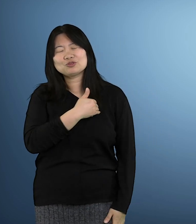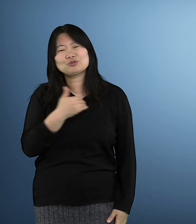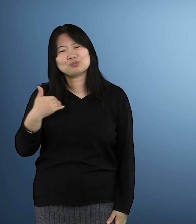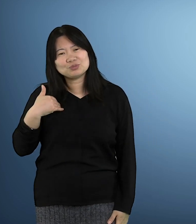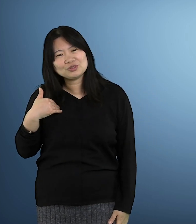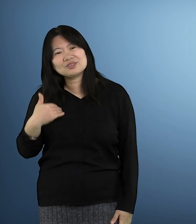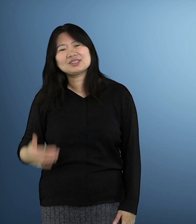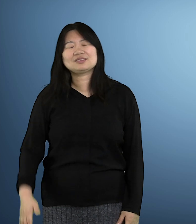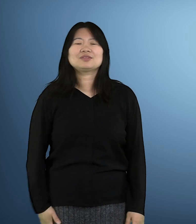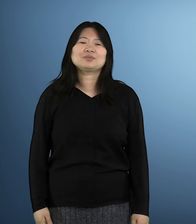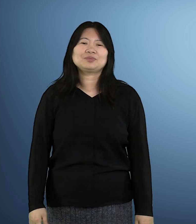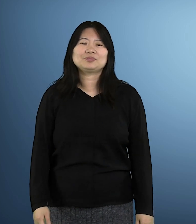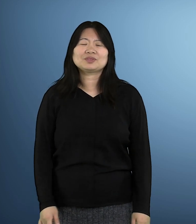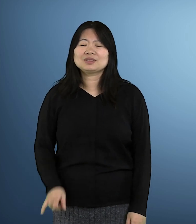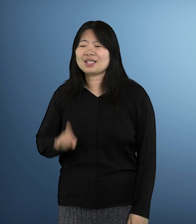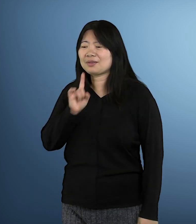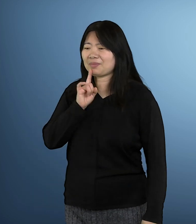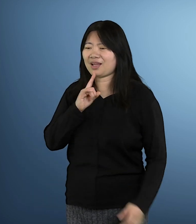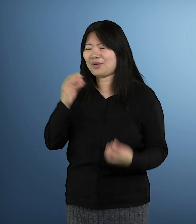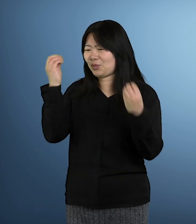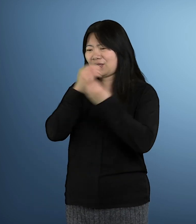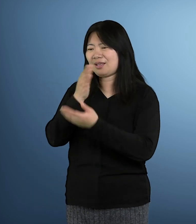말을 이렇게 오해해서는 안 돼요.